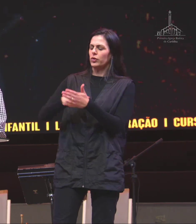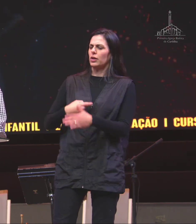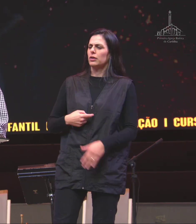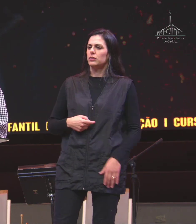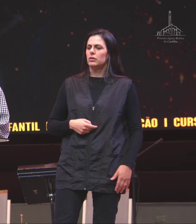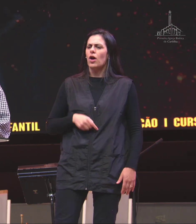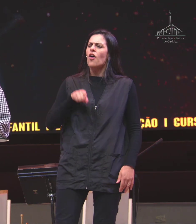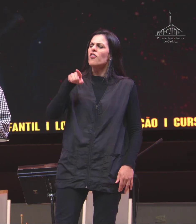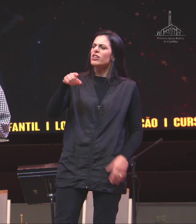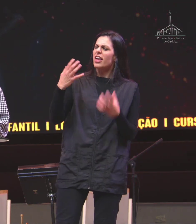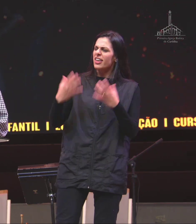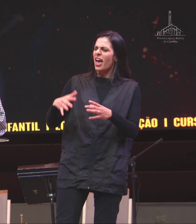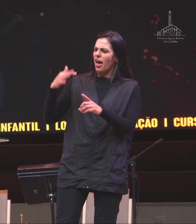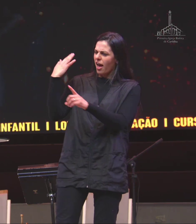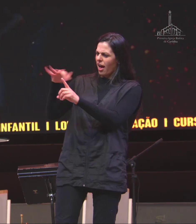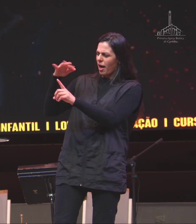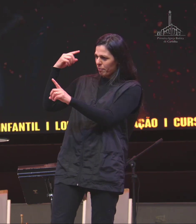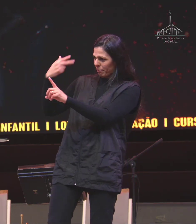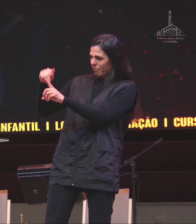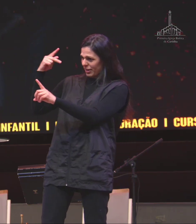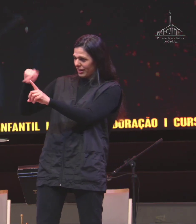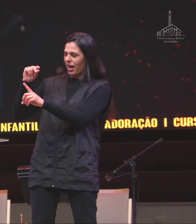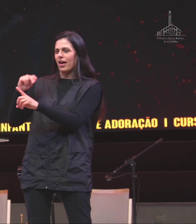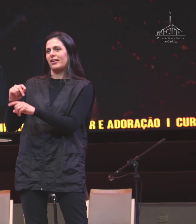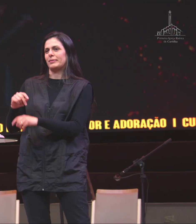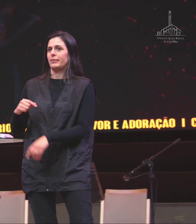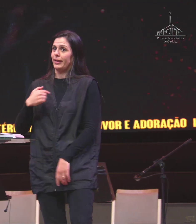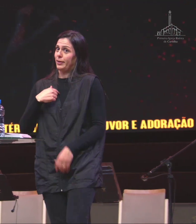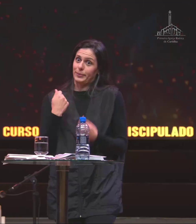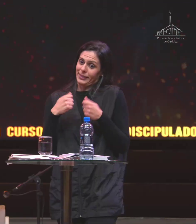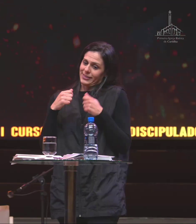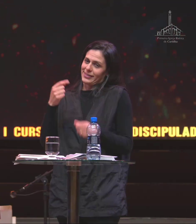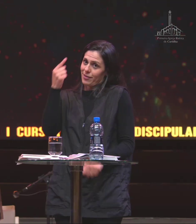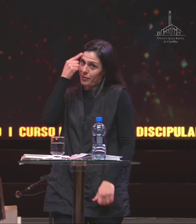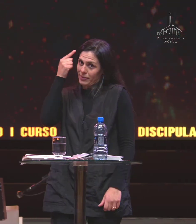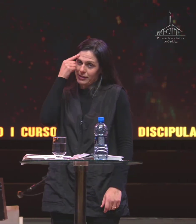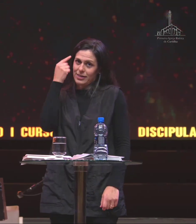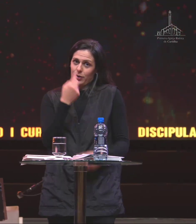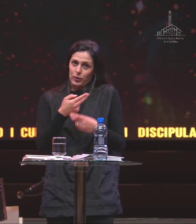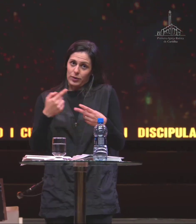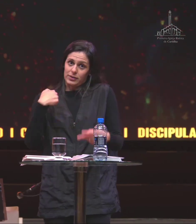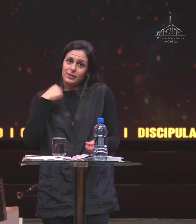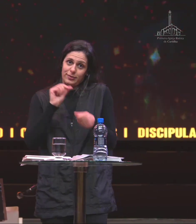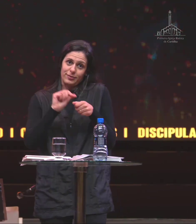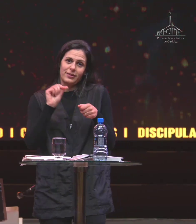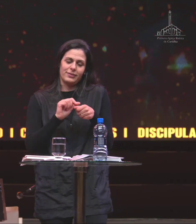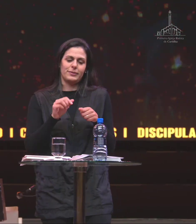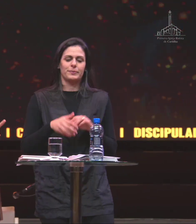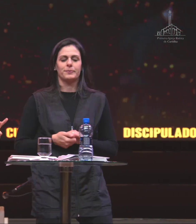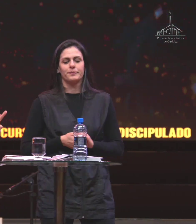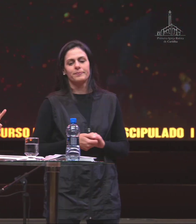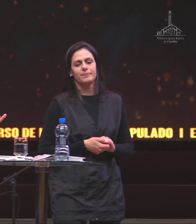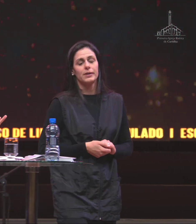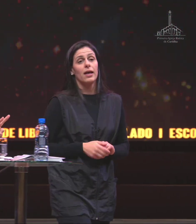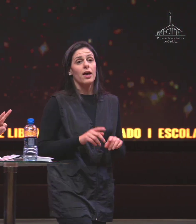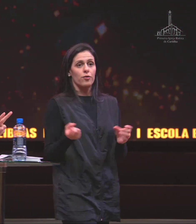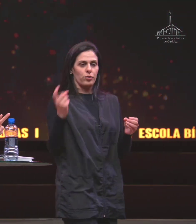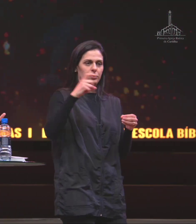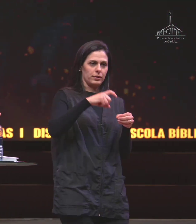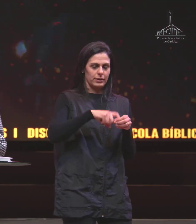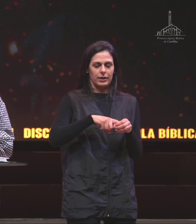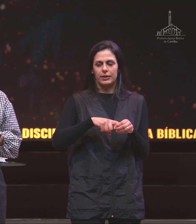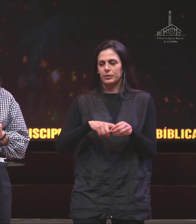refletir e falar, puxa, mas o que ele está falando? Porque já no começo do versículo 3, ele faz 2 perguntas. E são 2 perguntas